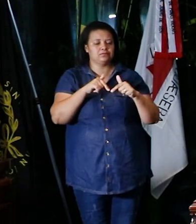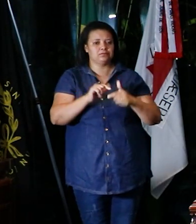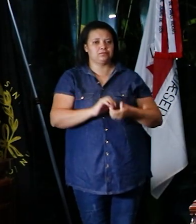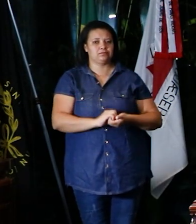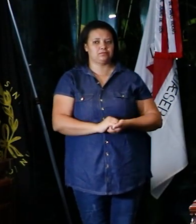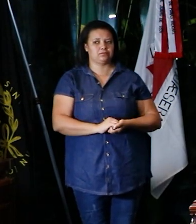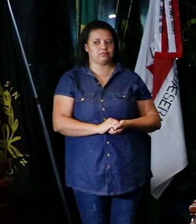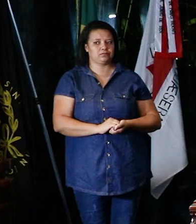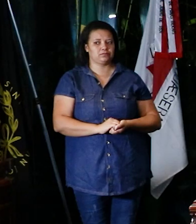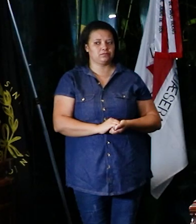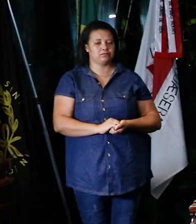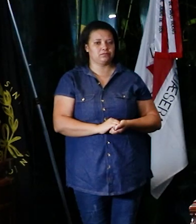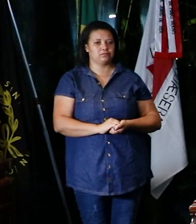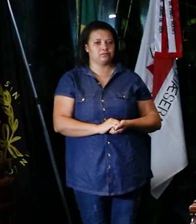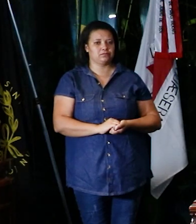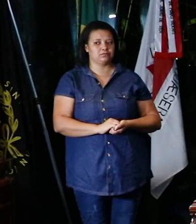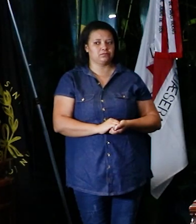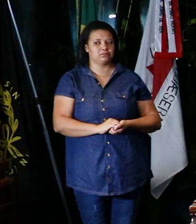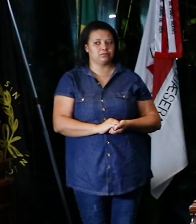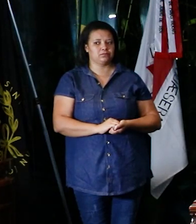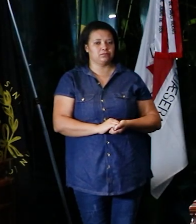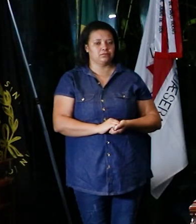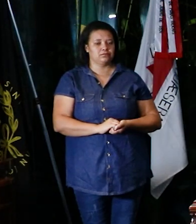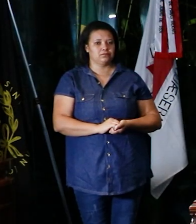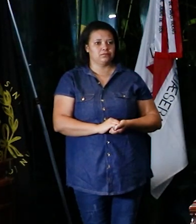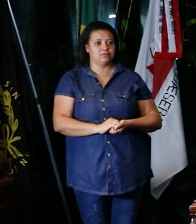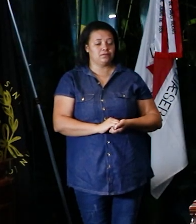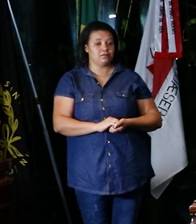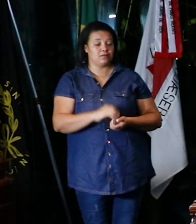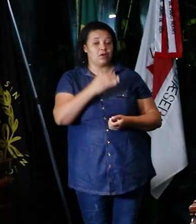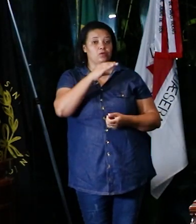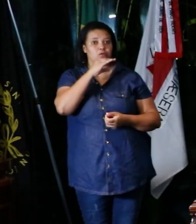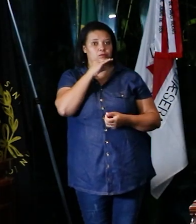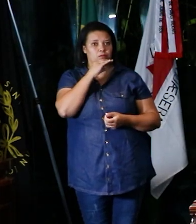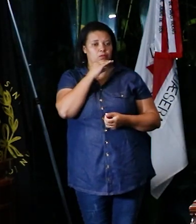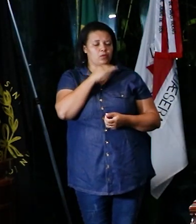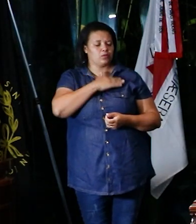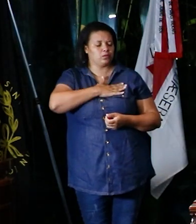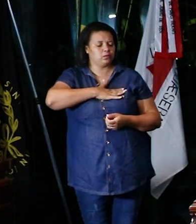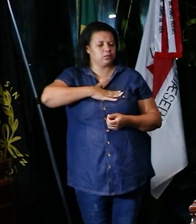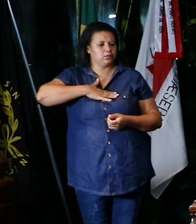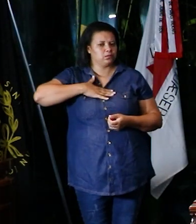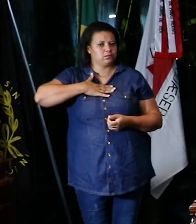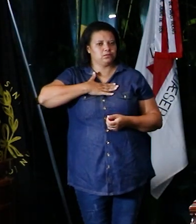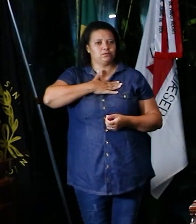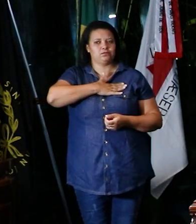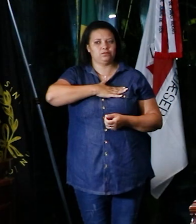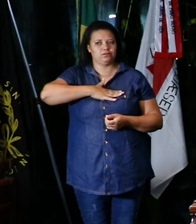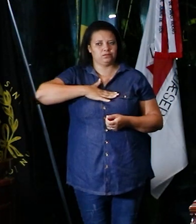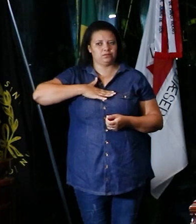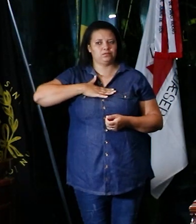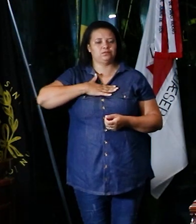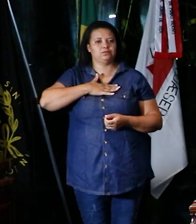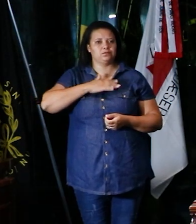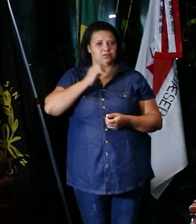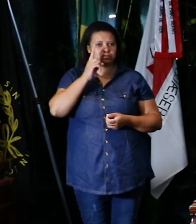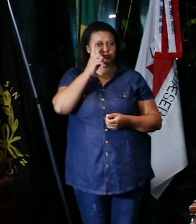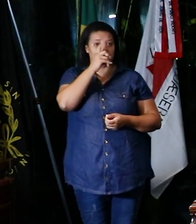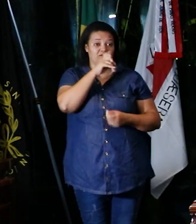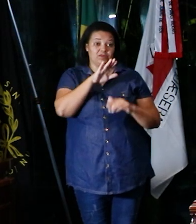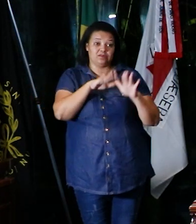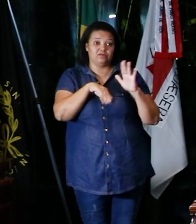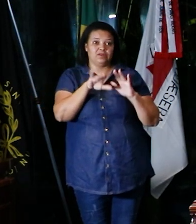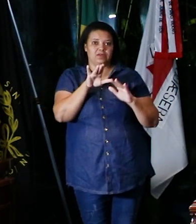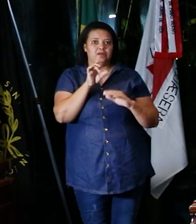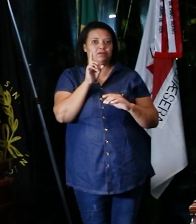E ele fez isso assim com o maior gosto, sabe? Uma coisa que é difícil achar em